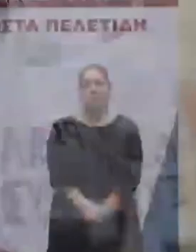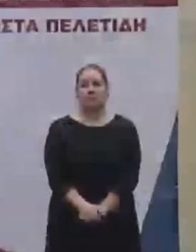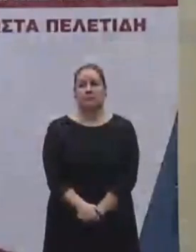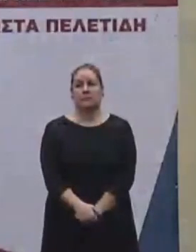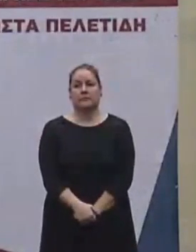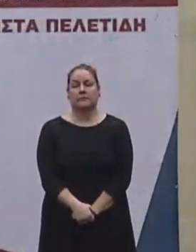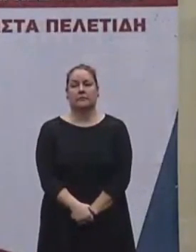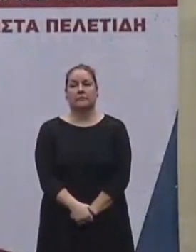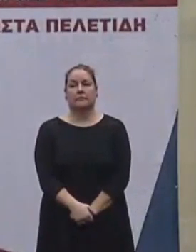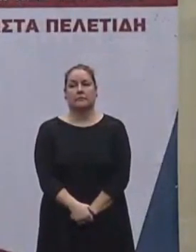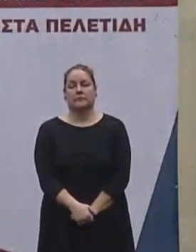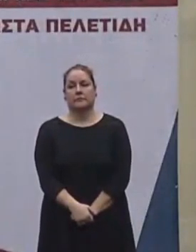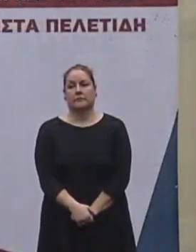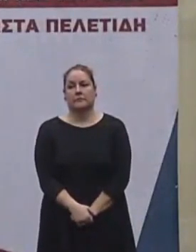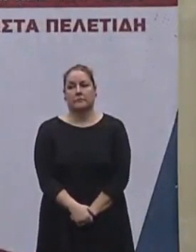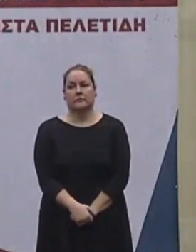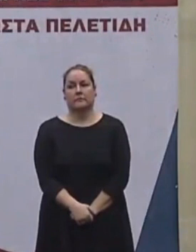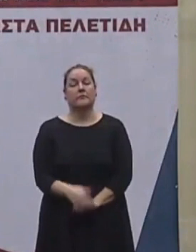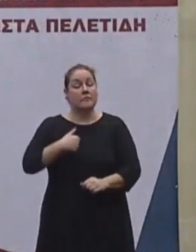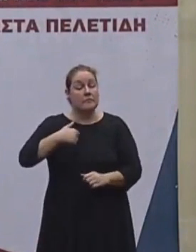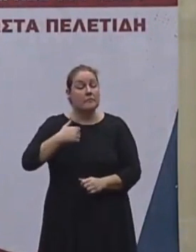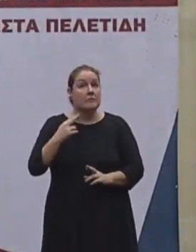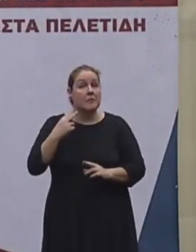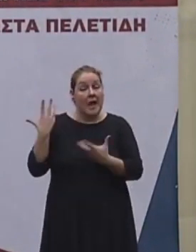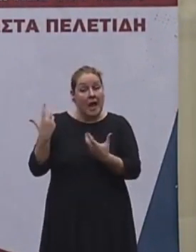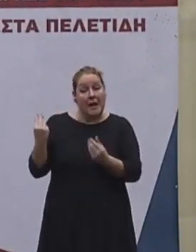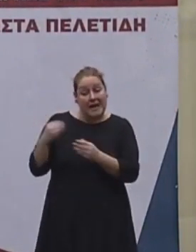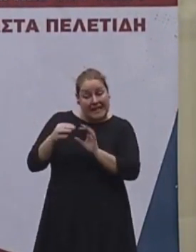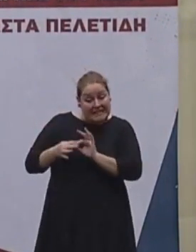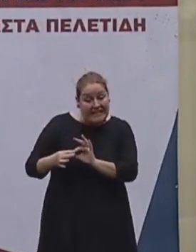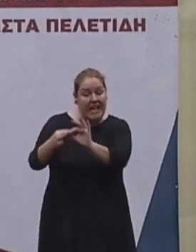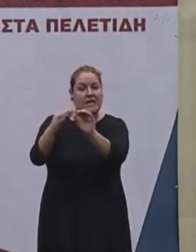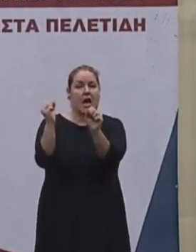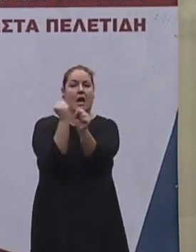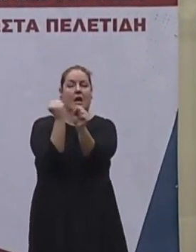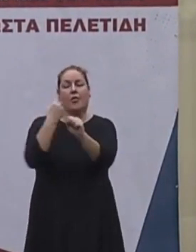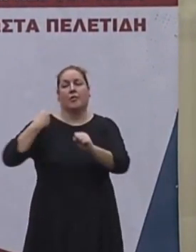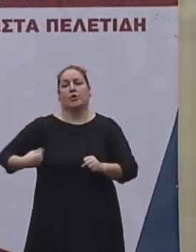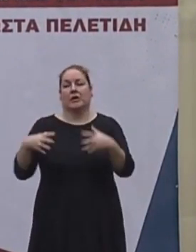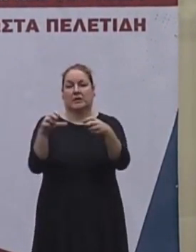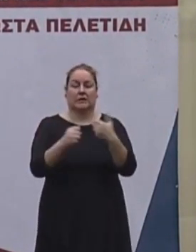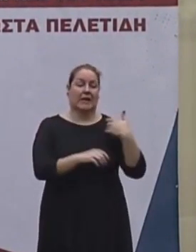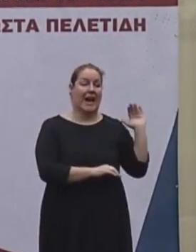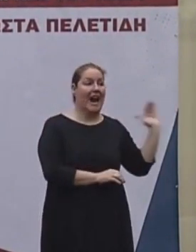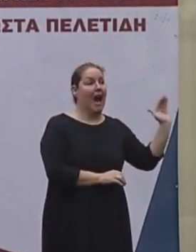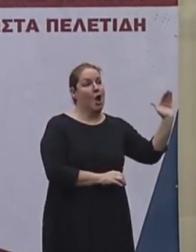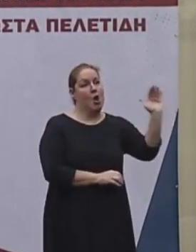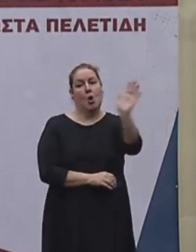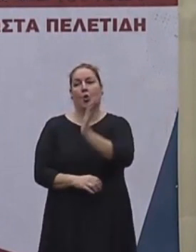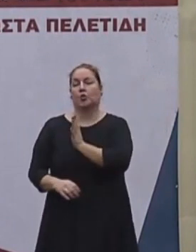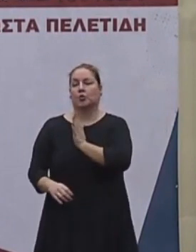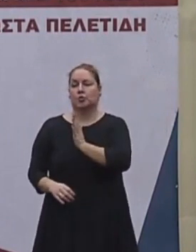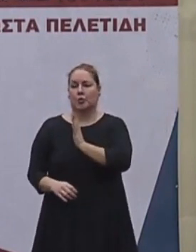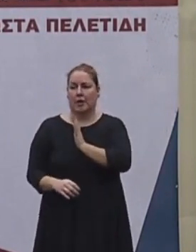Να βοηθήσω ώστε να υπάρξει συνέχεια στο έργο της Δημοτικής Αρχής. Καλώ όλους τους πολίτες, πέρα από